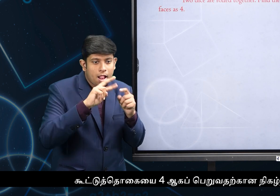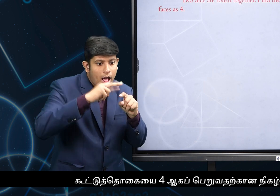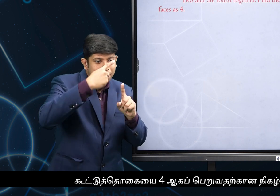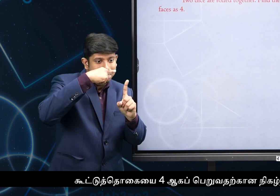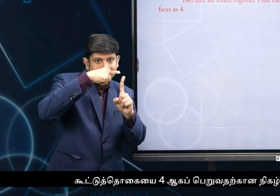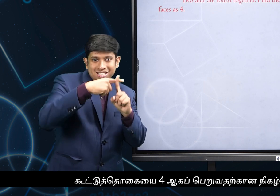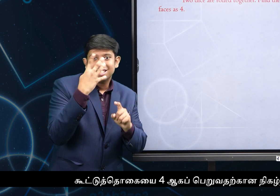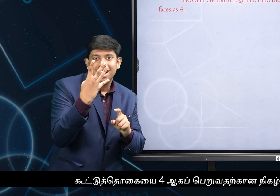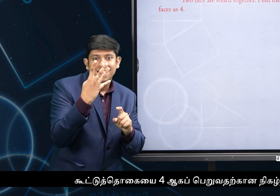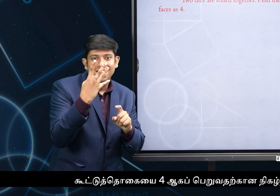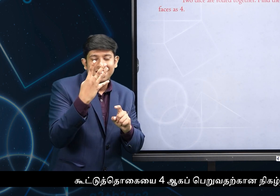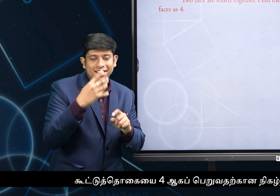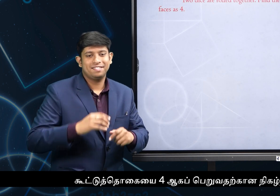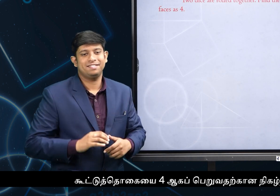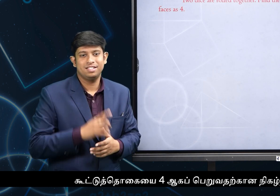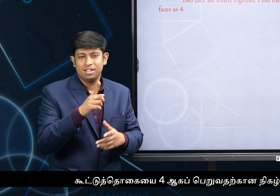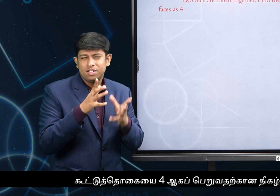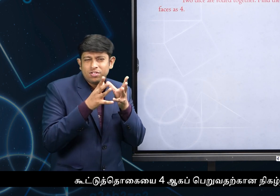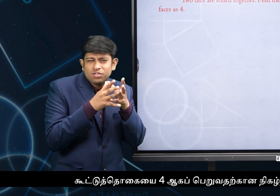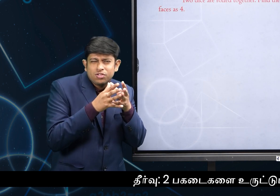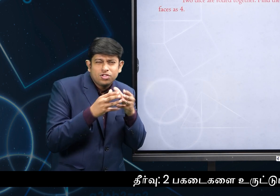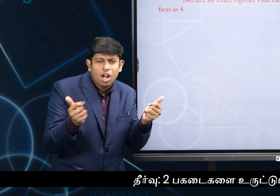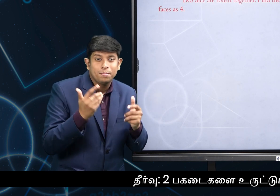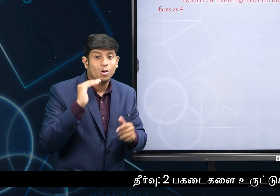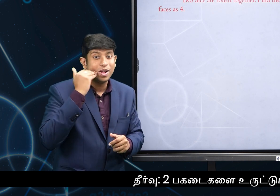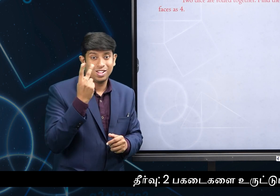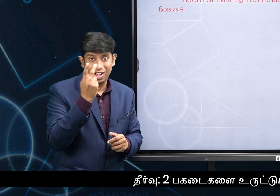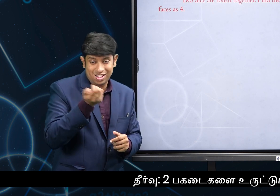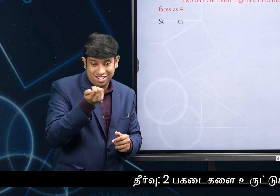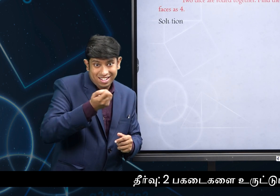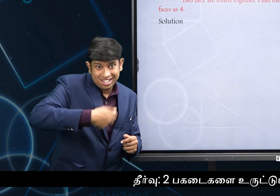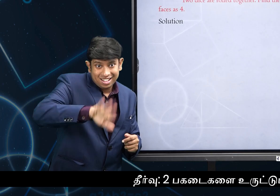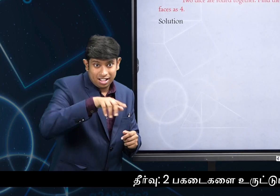ஆக பெறுவதற்கான நிகழ்தகவை கண்டறியவும். தீர்வு 2. பகடைகளை உருட்டும் போது